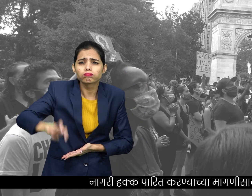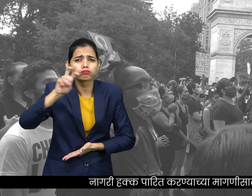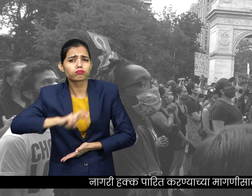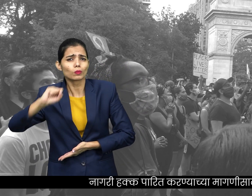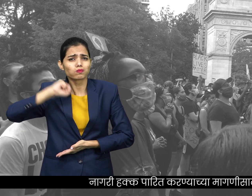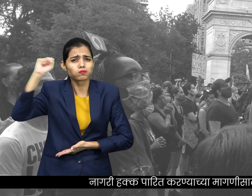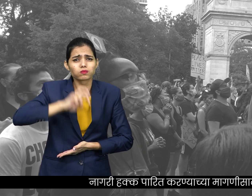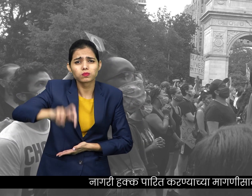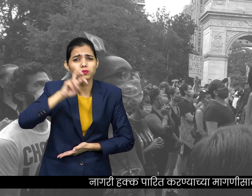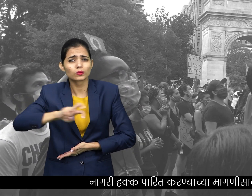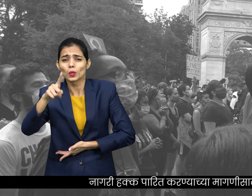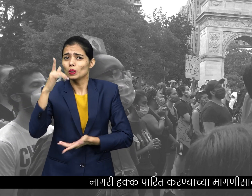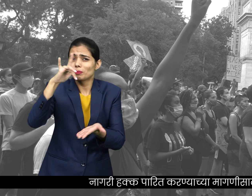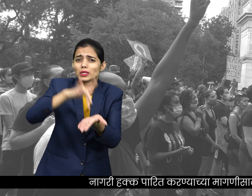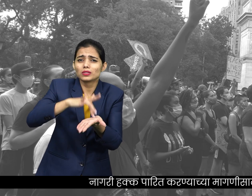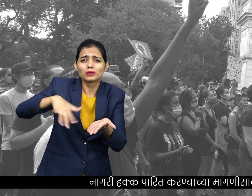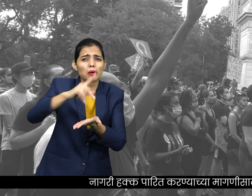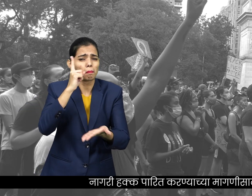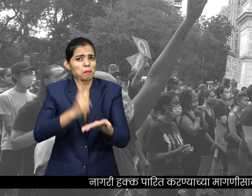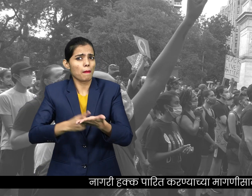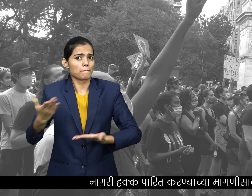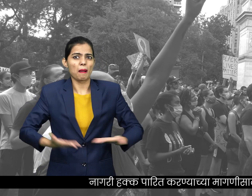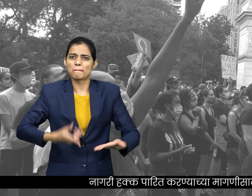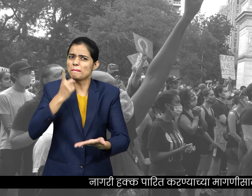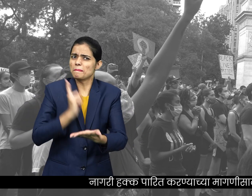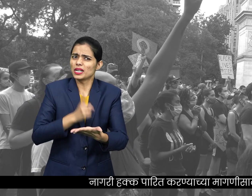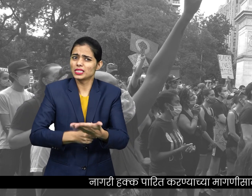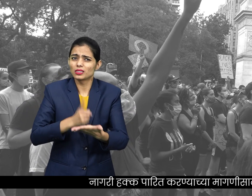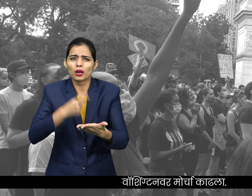नागरी हक्क पारित करण्याच्या मागणीसाठी